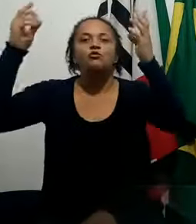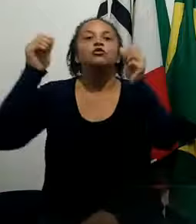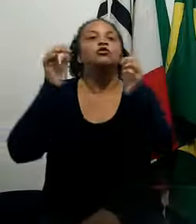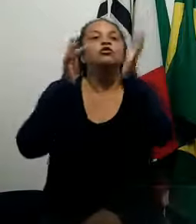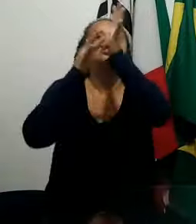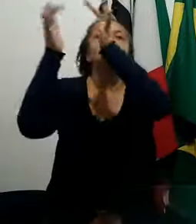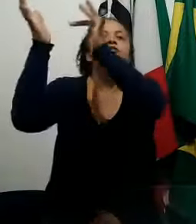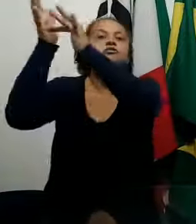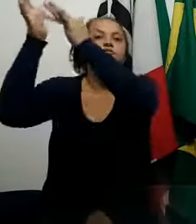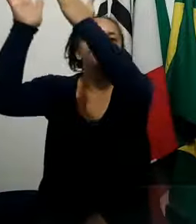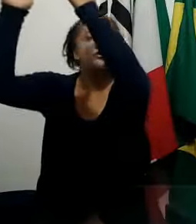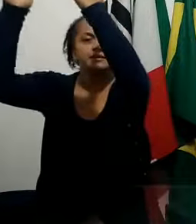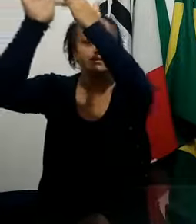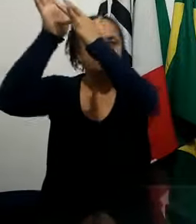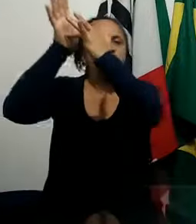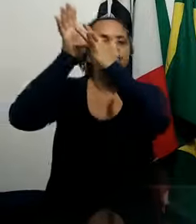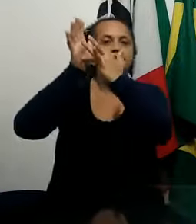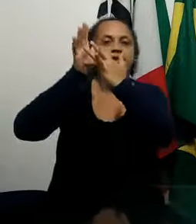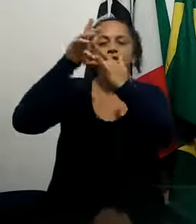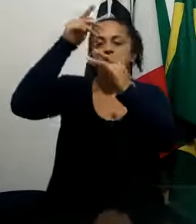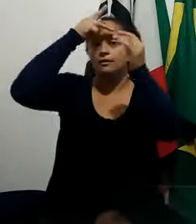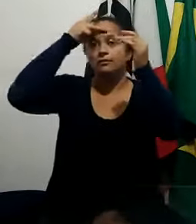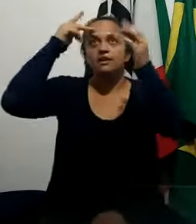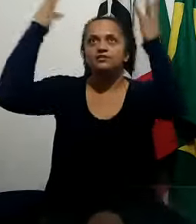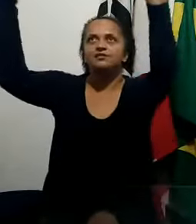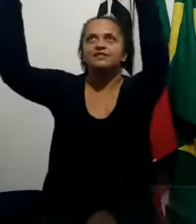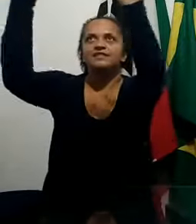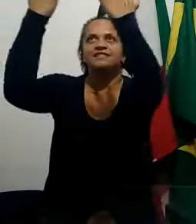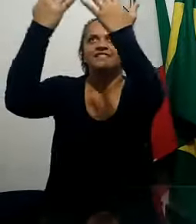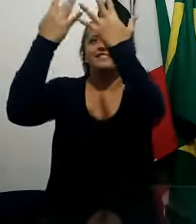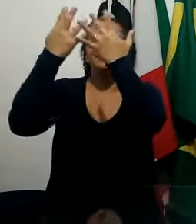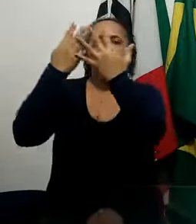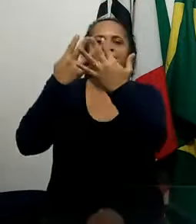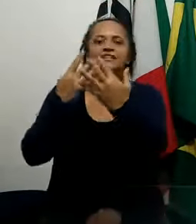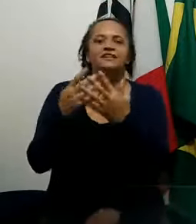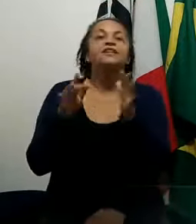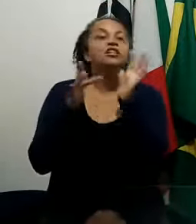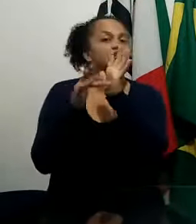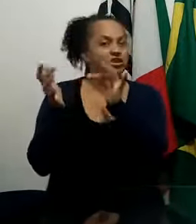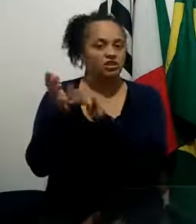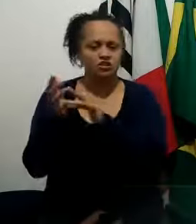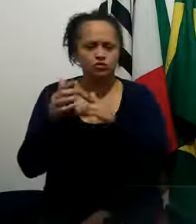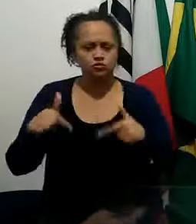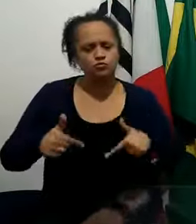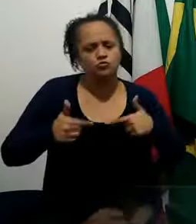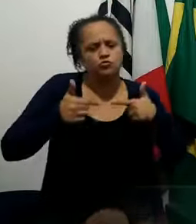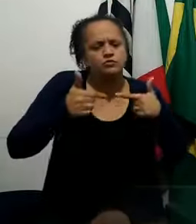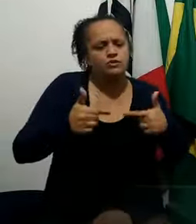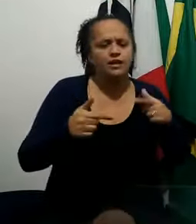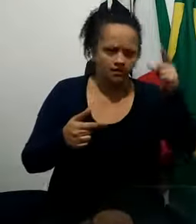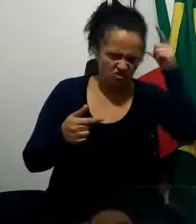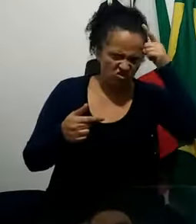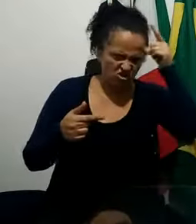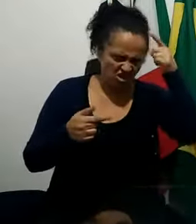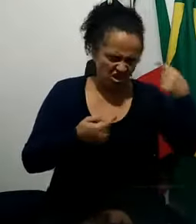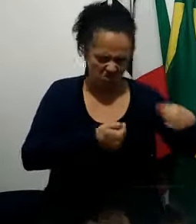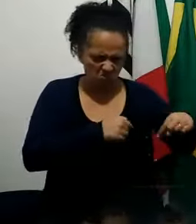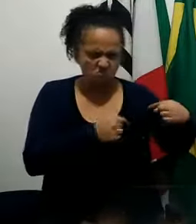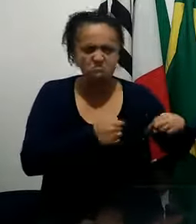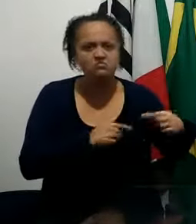seu reino na terra. E Cristo vai batalhar contra o anticristo, o falso profeta e a besta e essas nações,